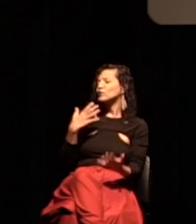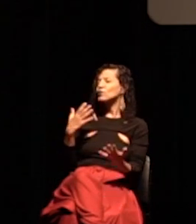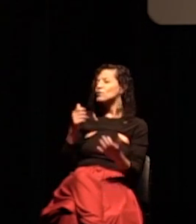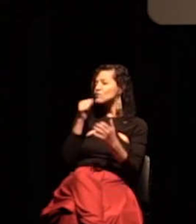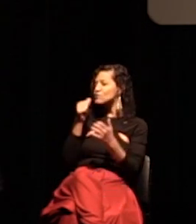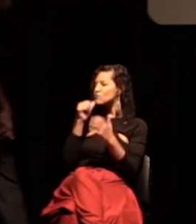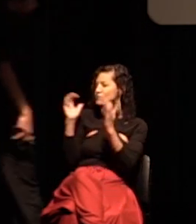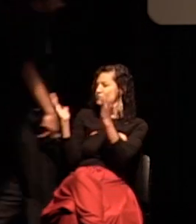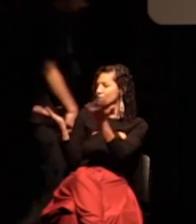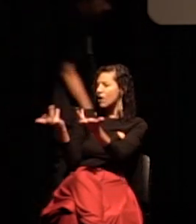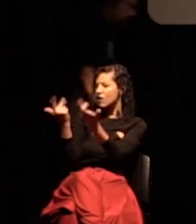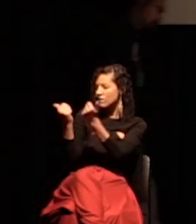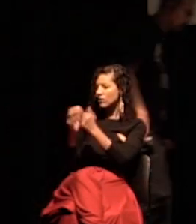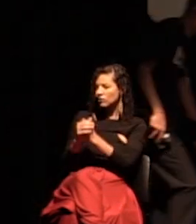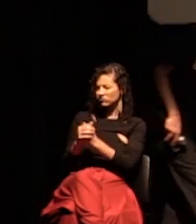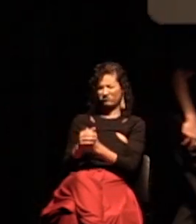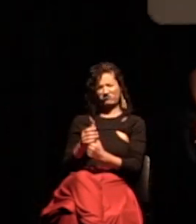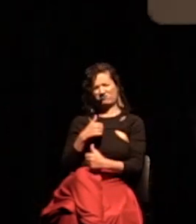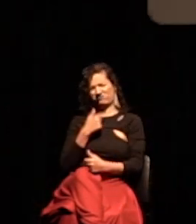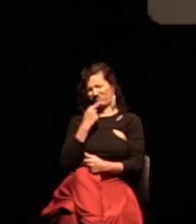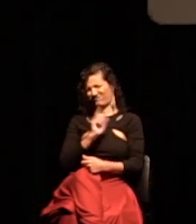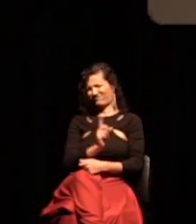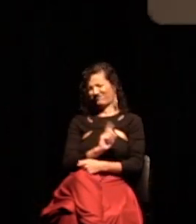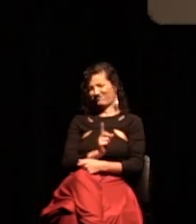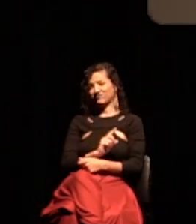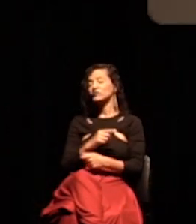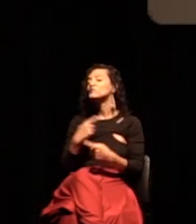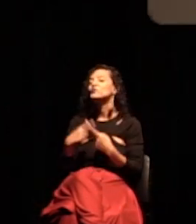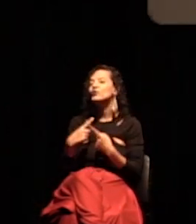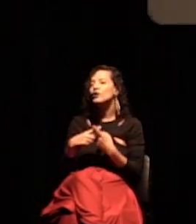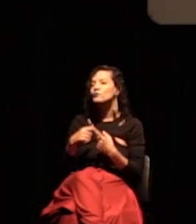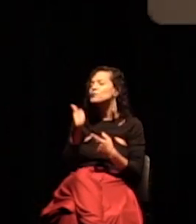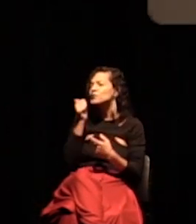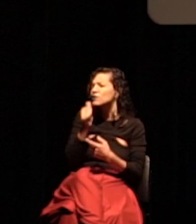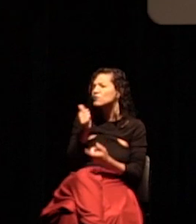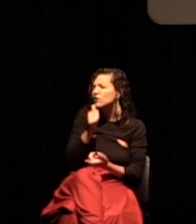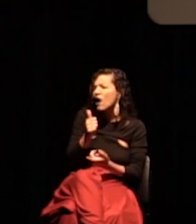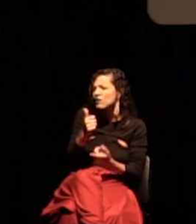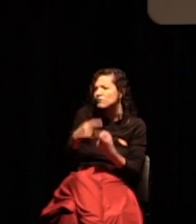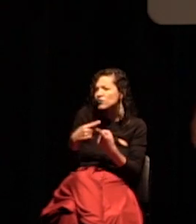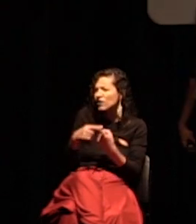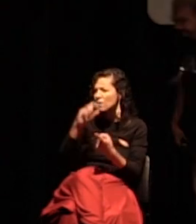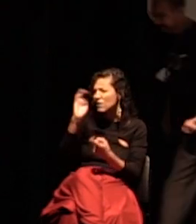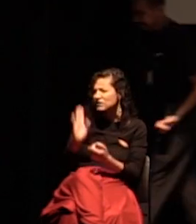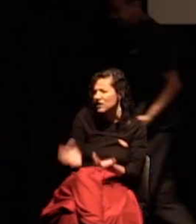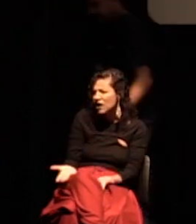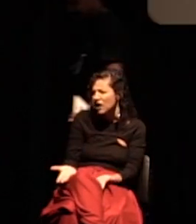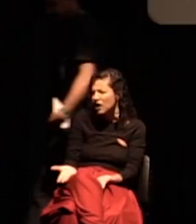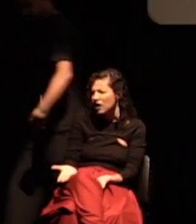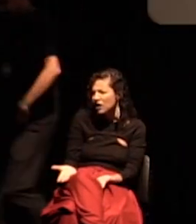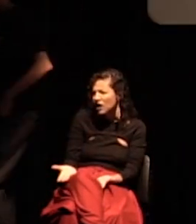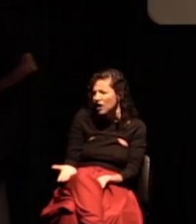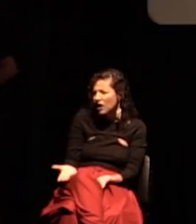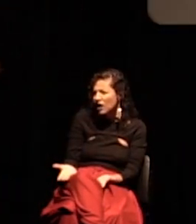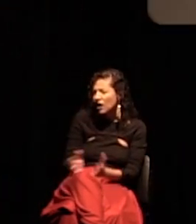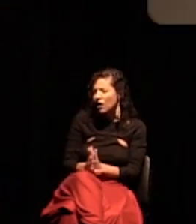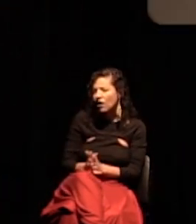Pelo amor de Deus, tem nada a ver, porque é mulher e porque é brasiliana, é folclore,